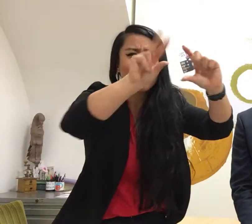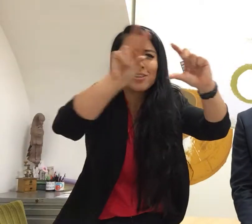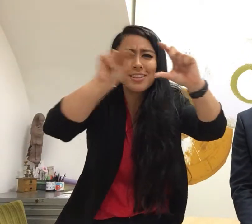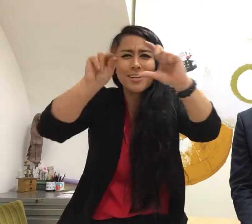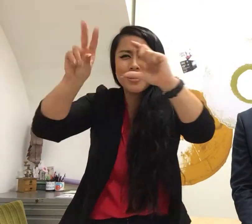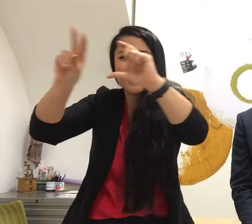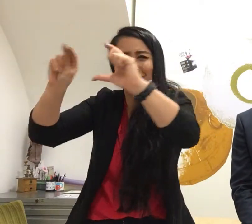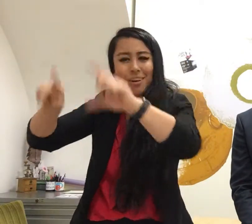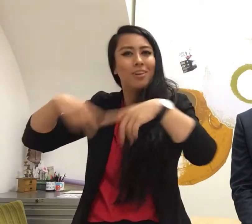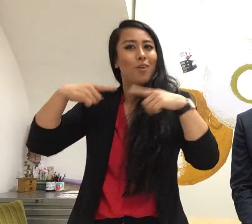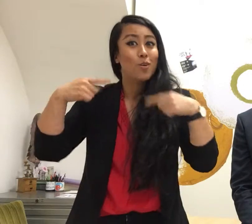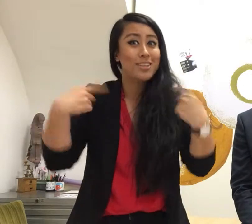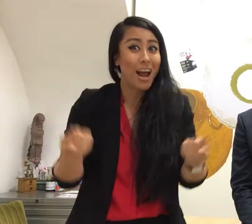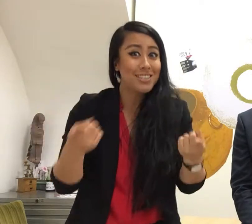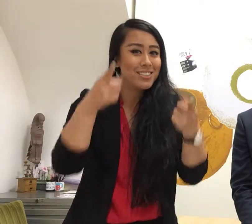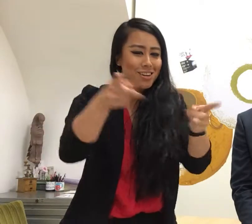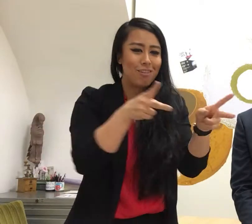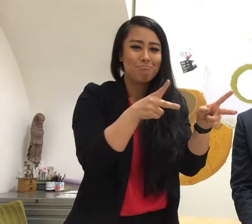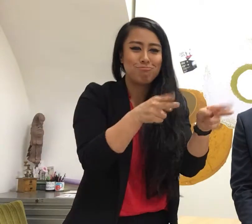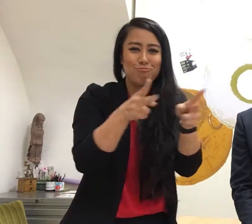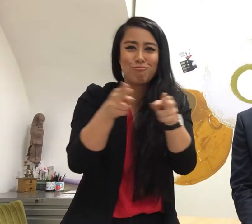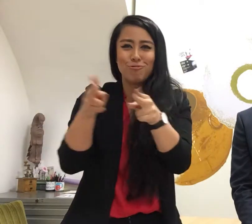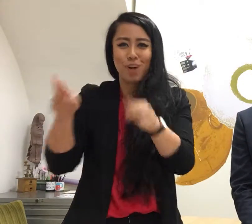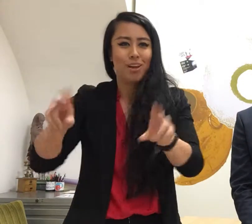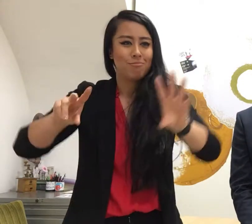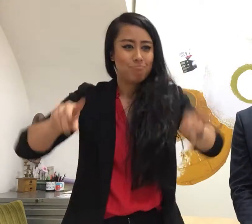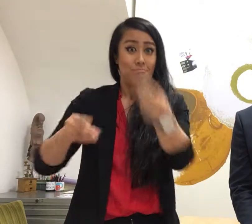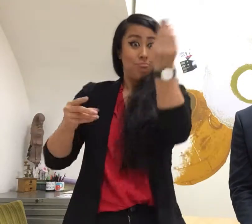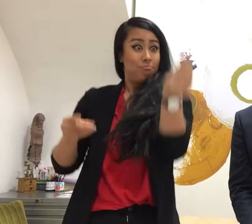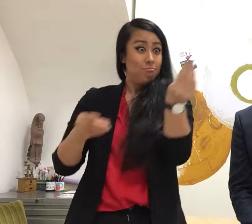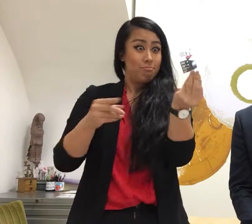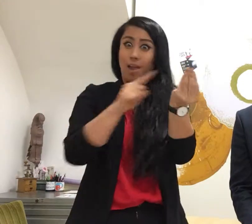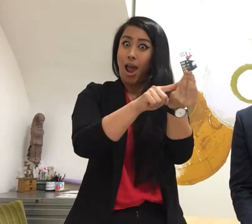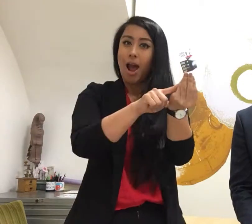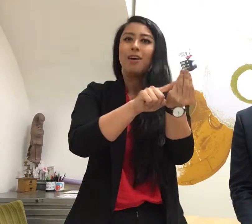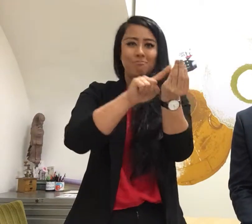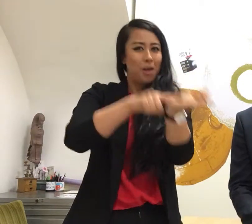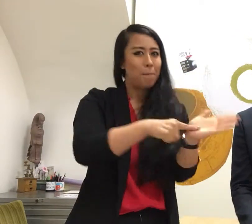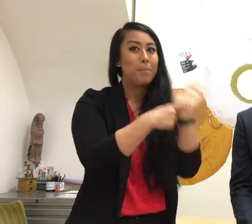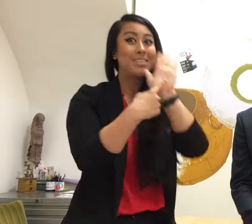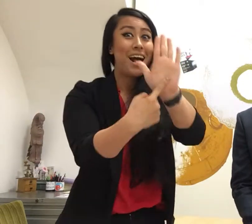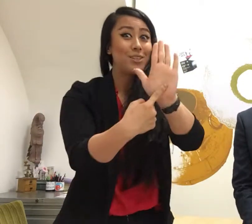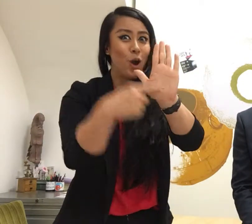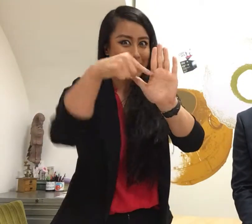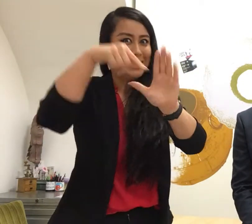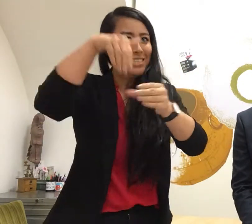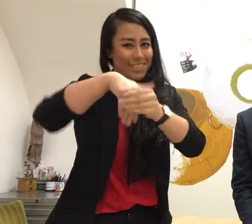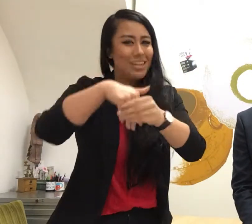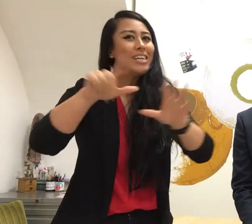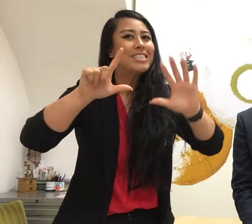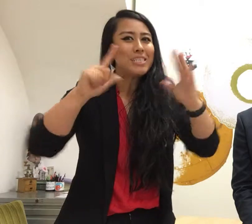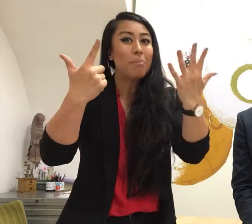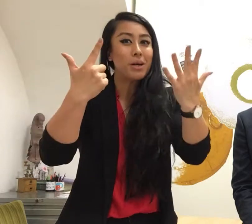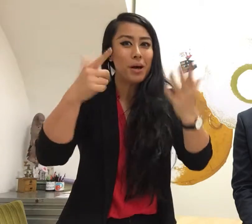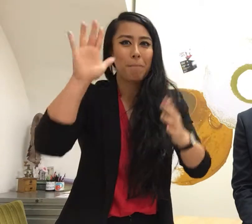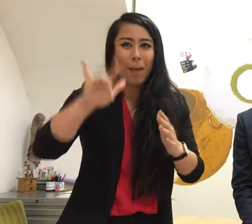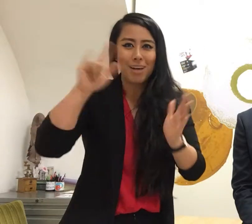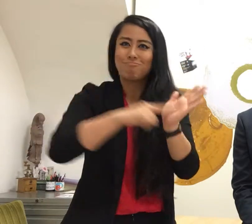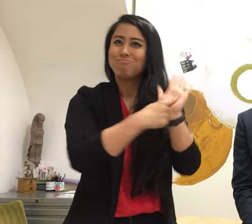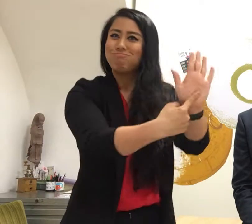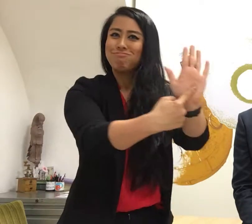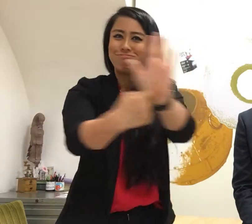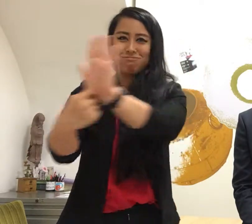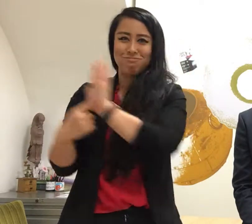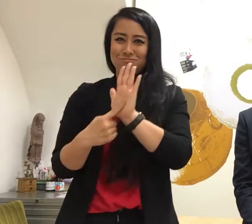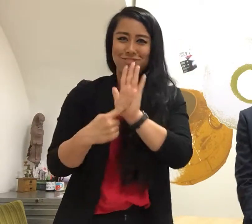sein und ganz kreative Videos dann auch machen. Wir wollen sie selber schneiden und am 7. Mai